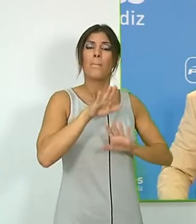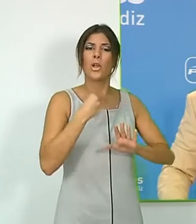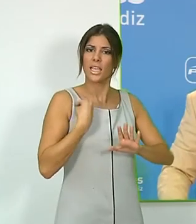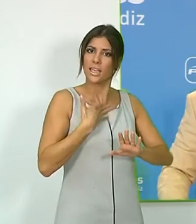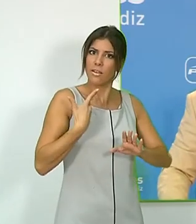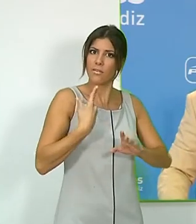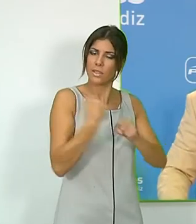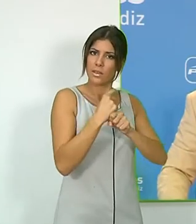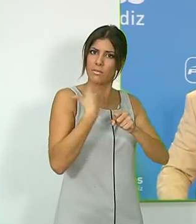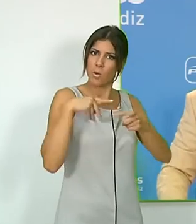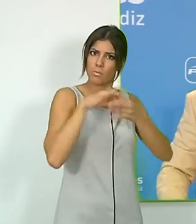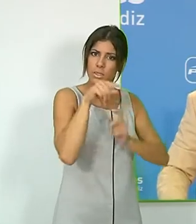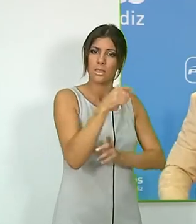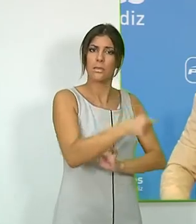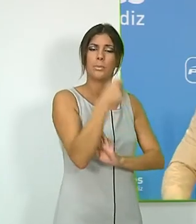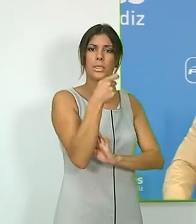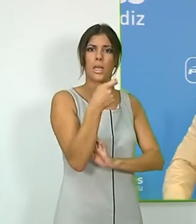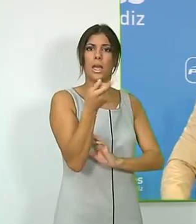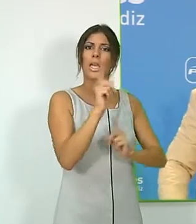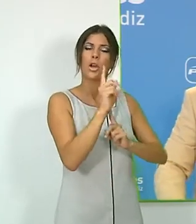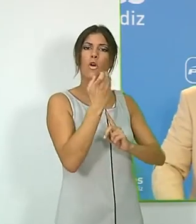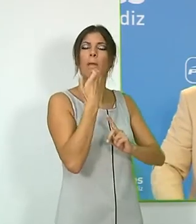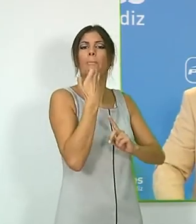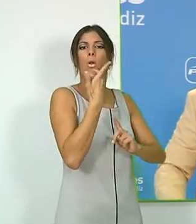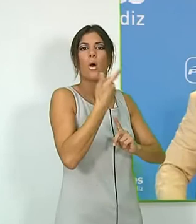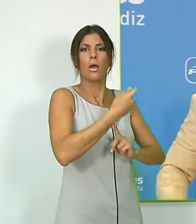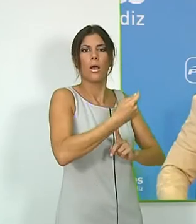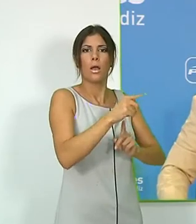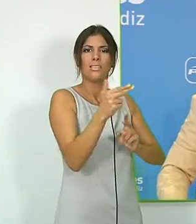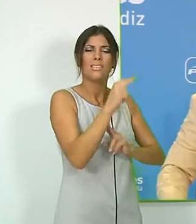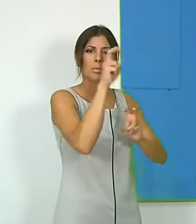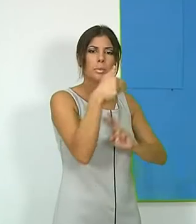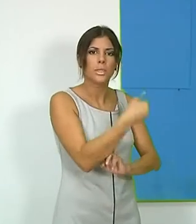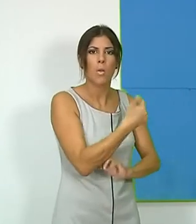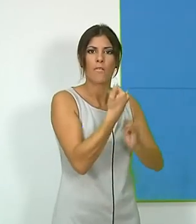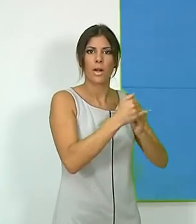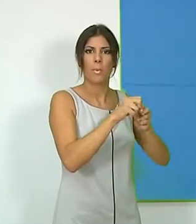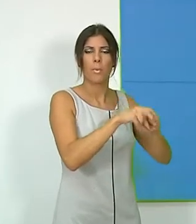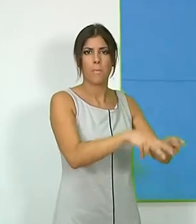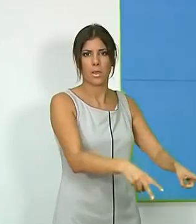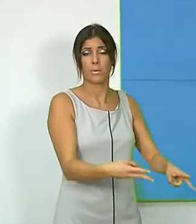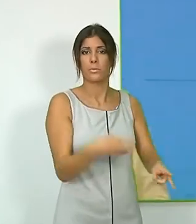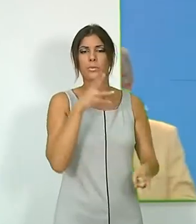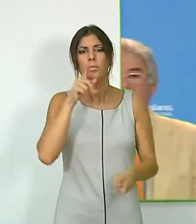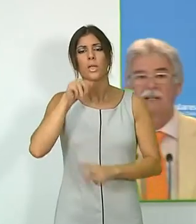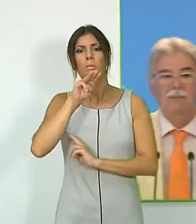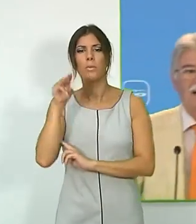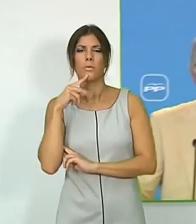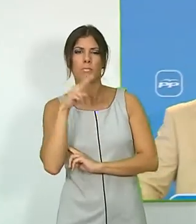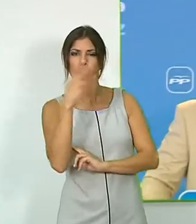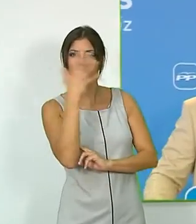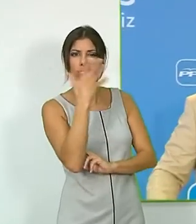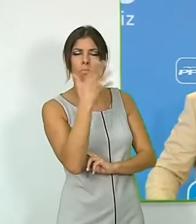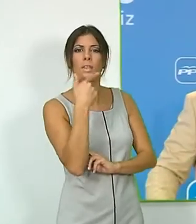vivir de la pesca y no que la pesca los arruine día a día. Desde el Partido Popular siempre se ha advertido de la